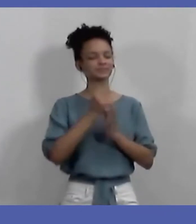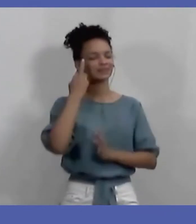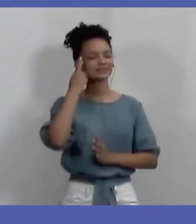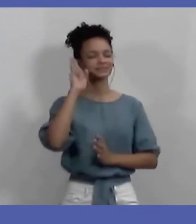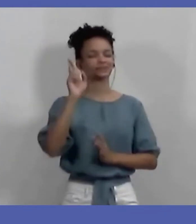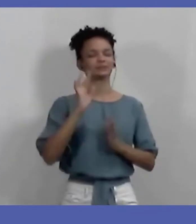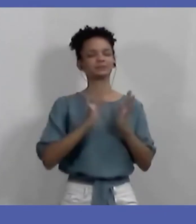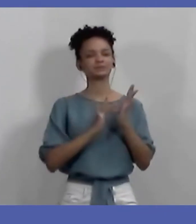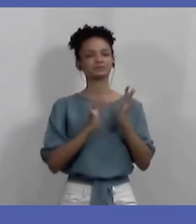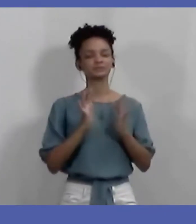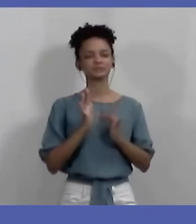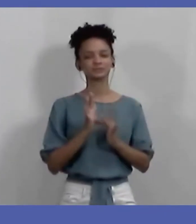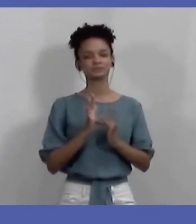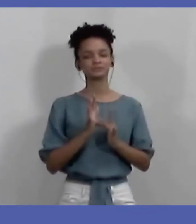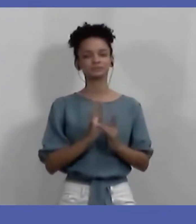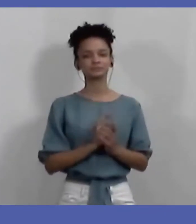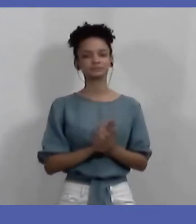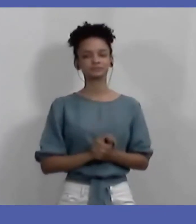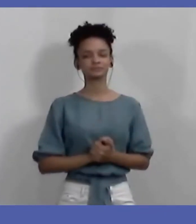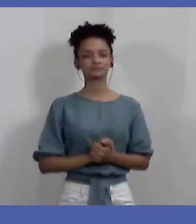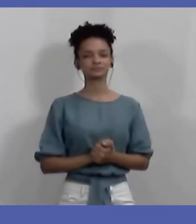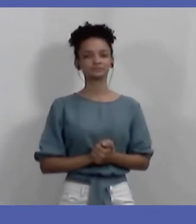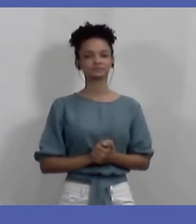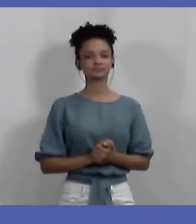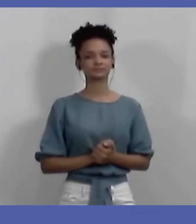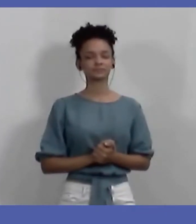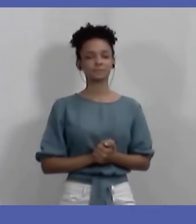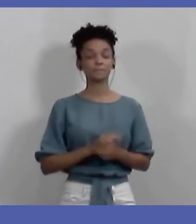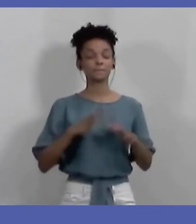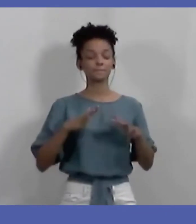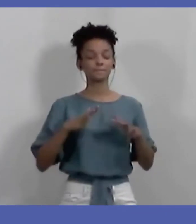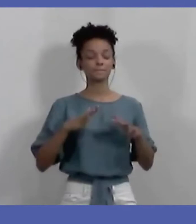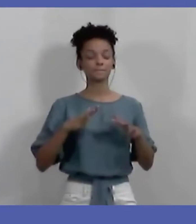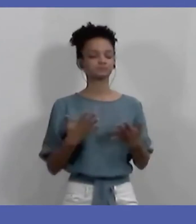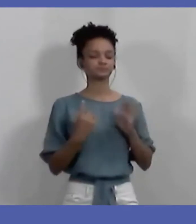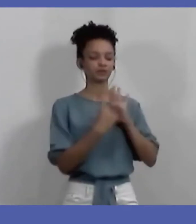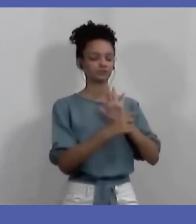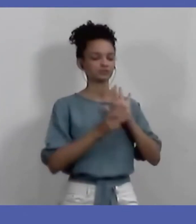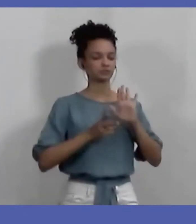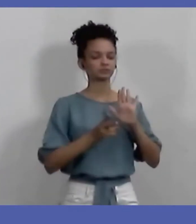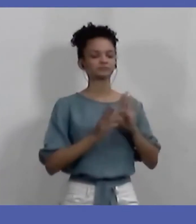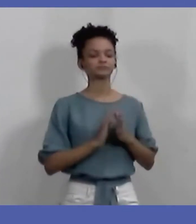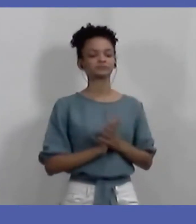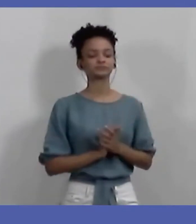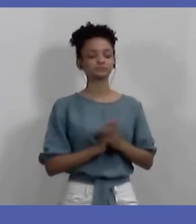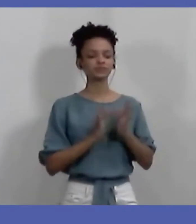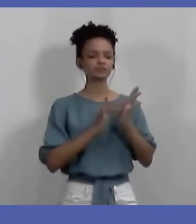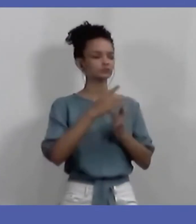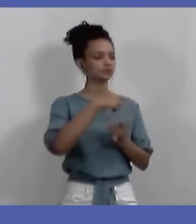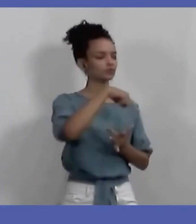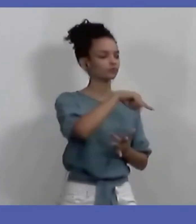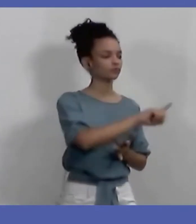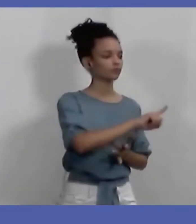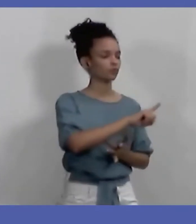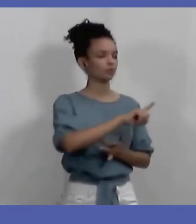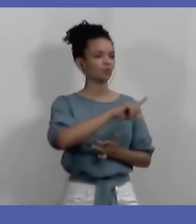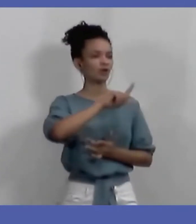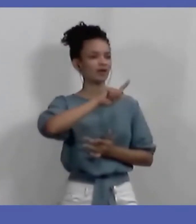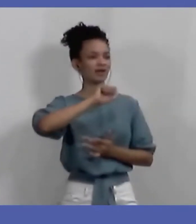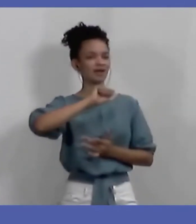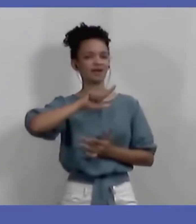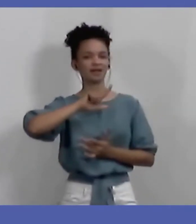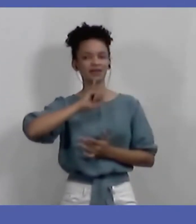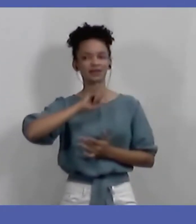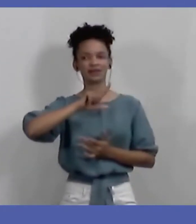Jesus. Então foi para toda a Galileia, pregando nas sinagogas deles, expelindo os